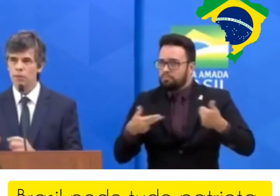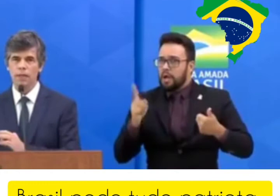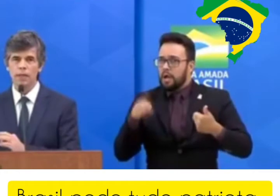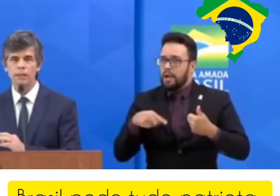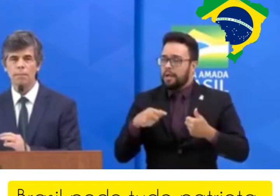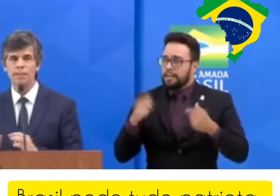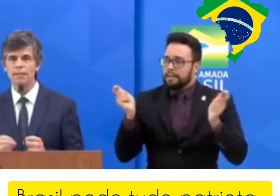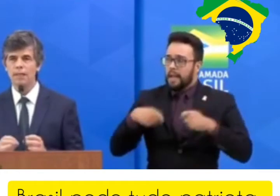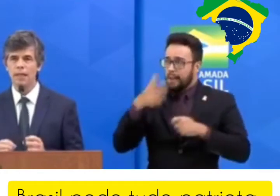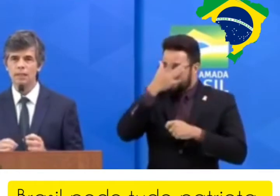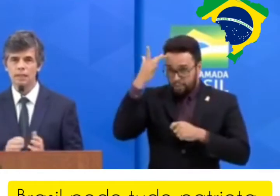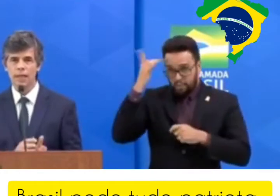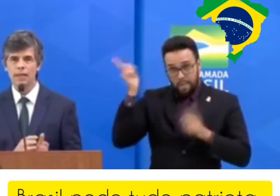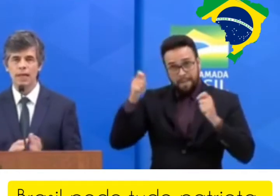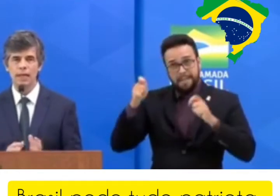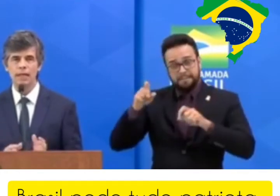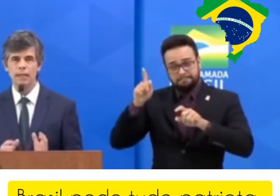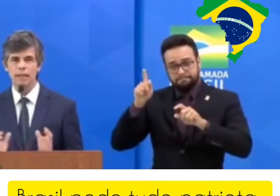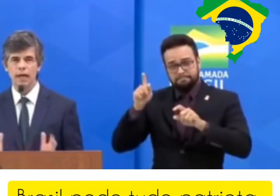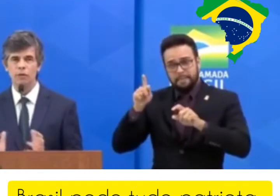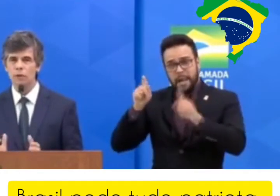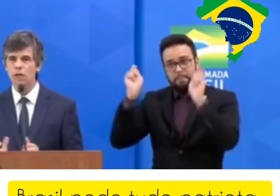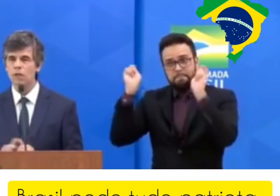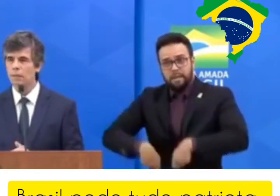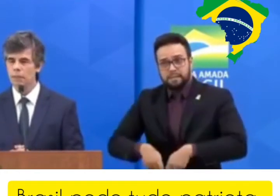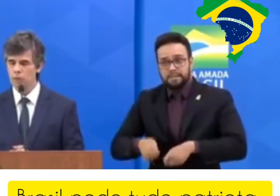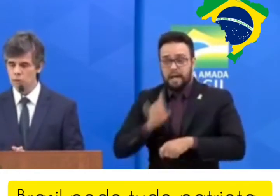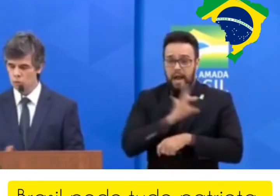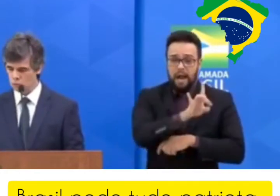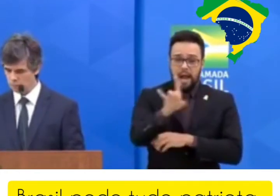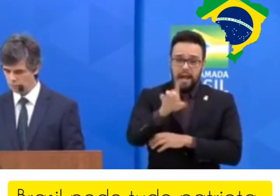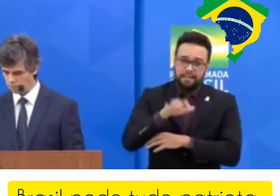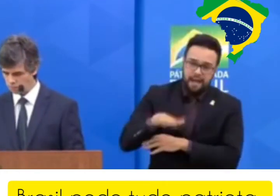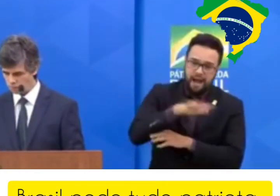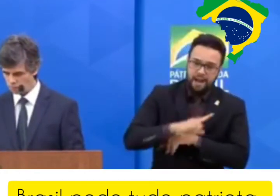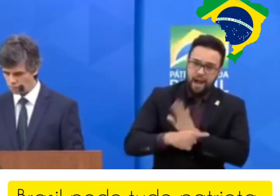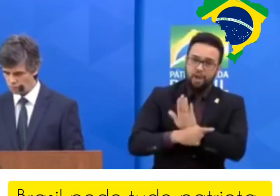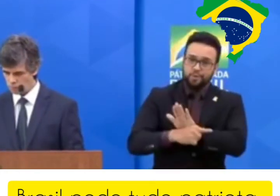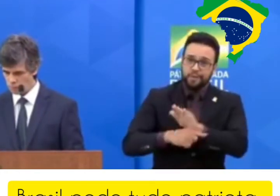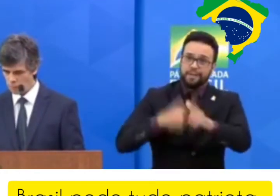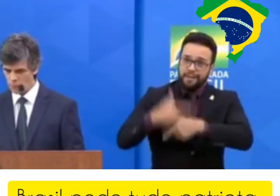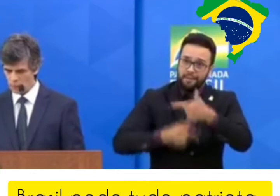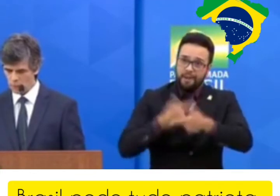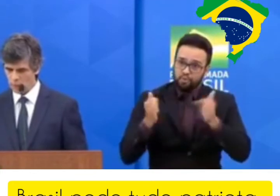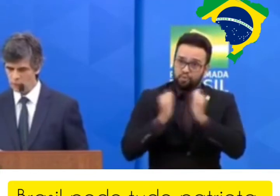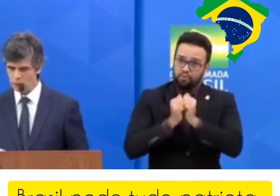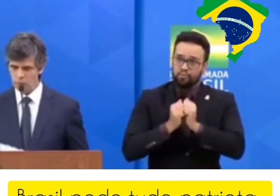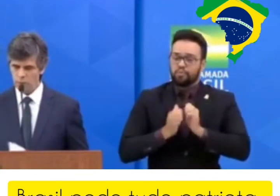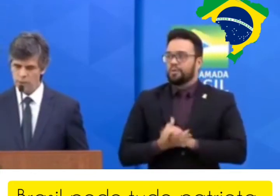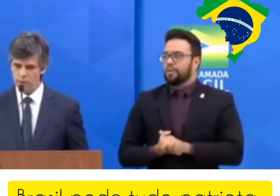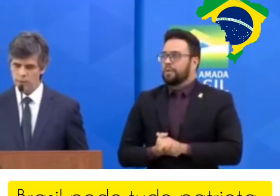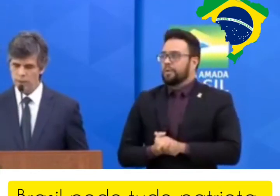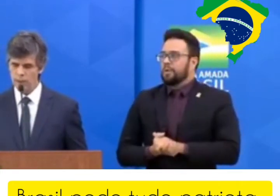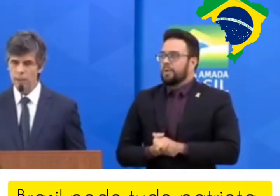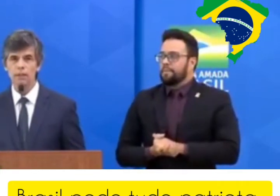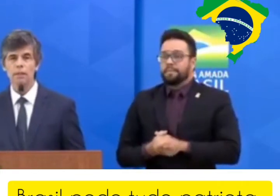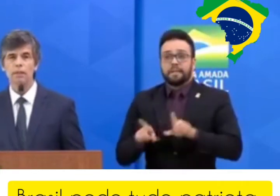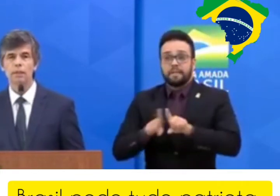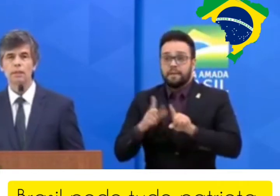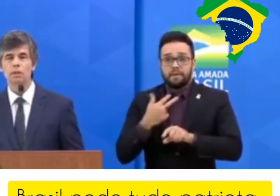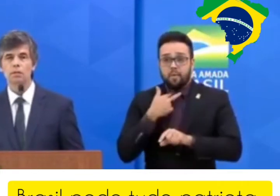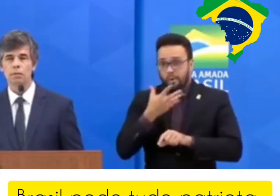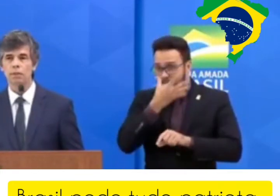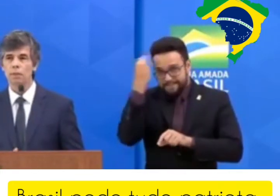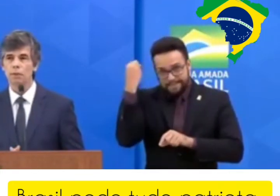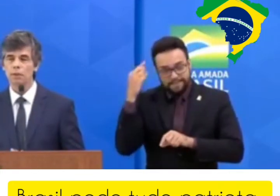as pessoas mais capacitadas em cada área ajudando e trabalhando junto, né? A gente não pode esquecer